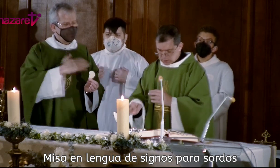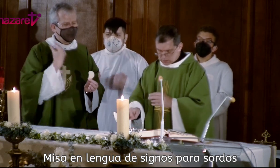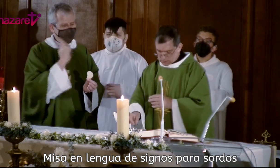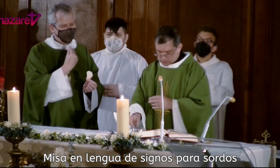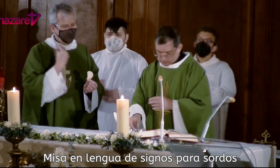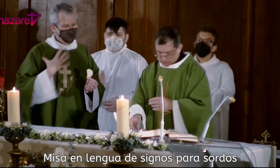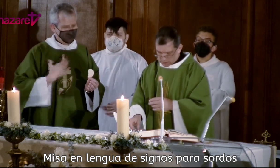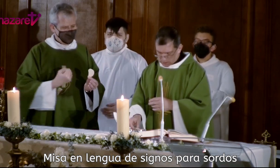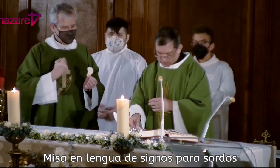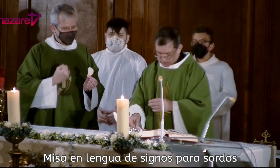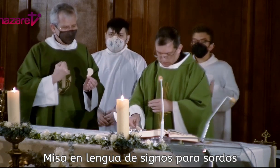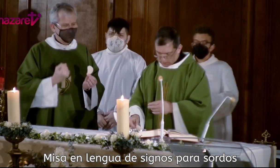para sanarme.